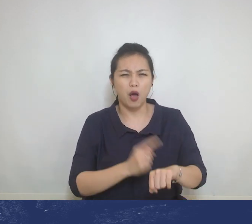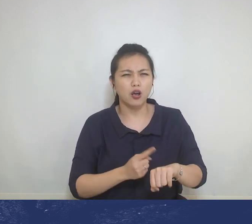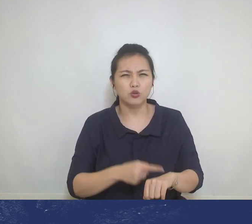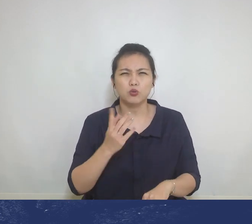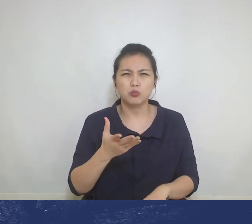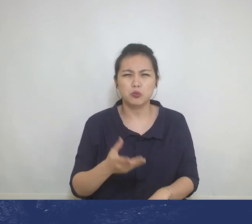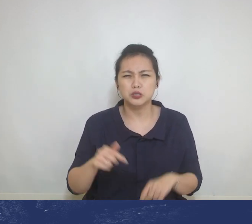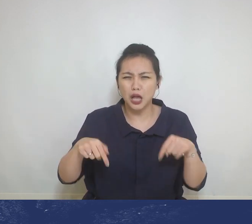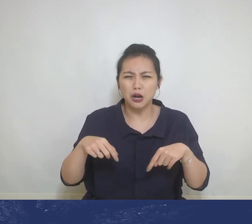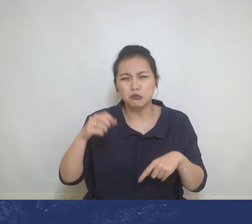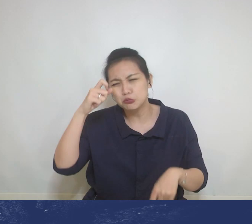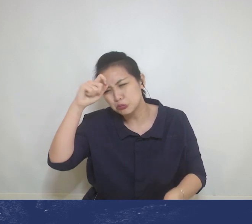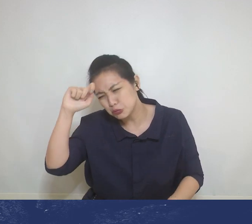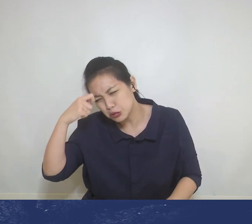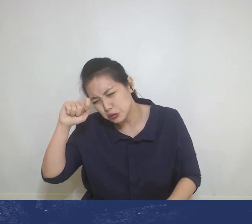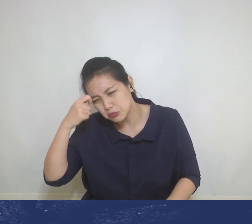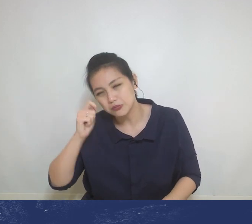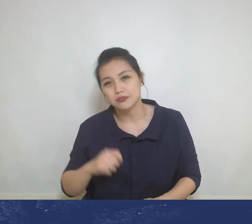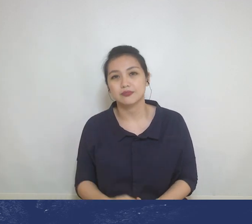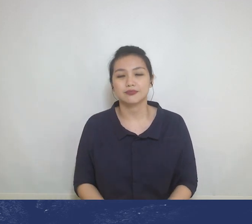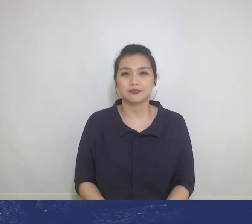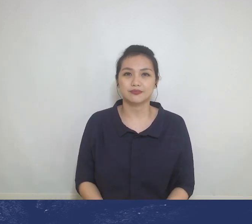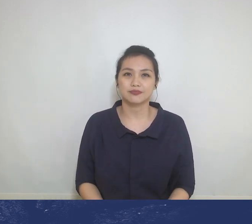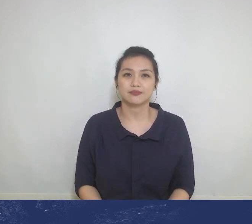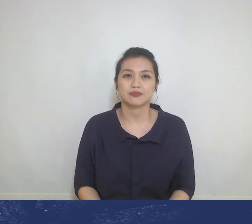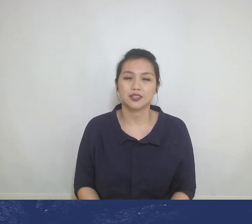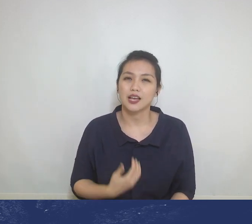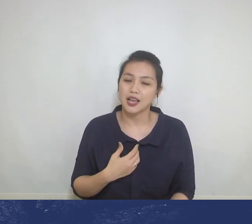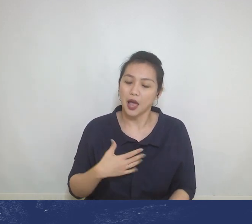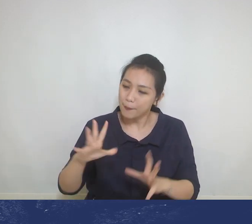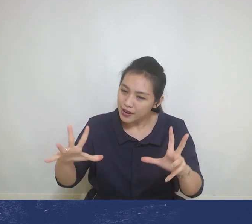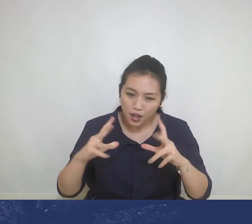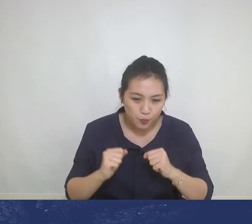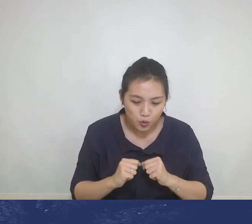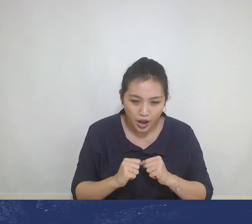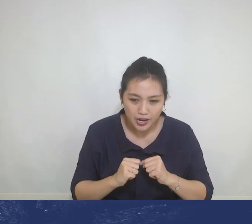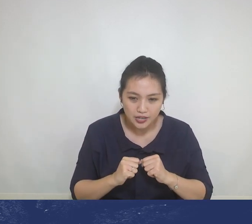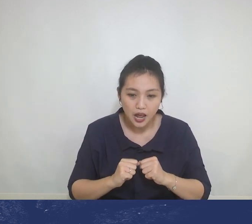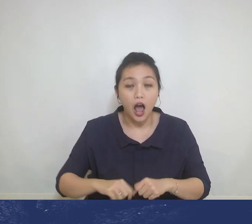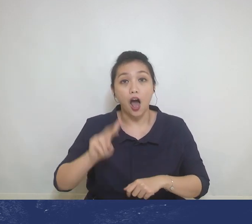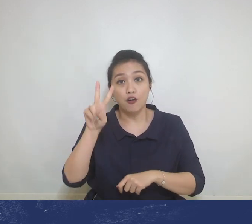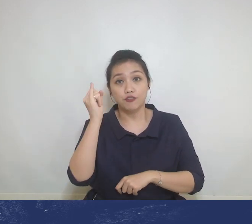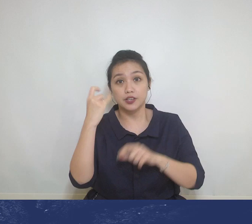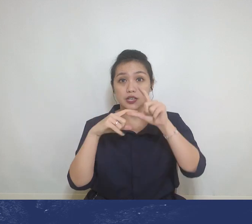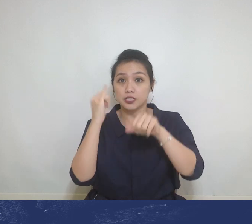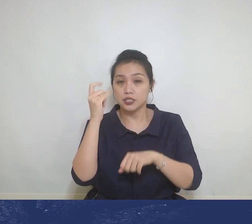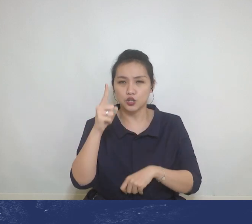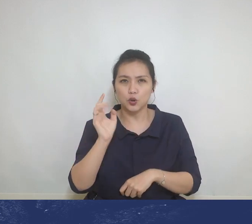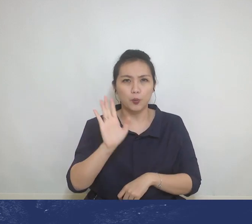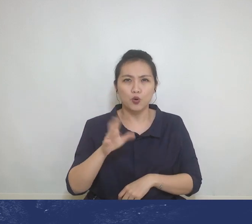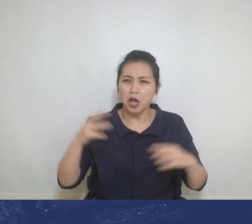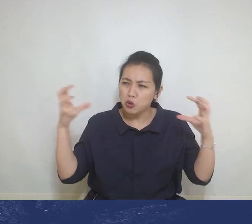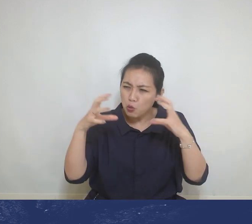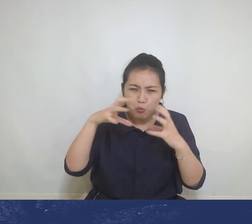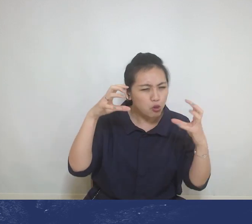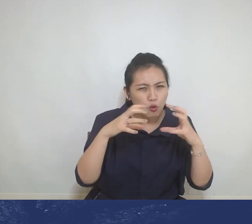Nah, mengerjakan visi ini juga bukan gini. Saya ini menemukan bahwa visi itu bukan cuma urusan